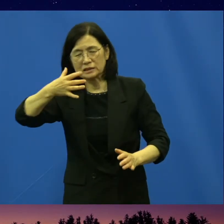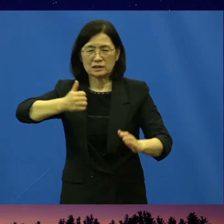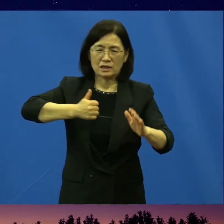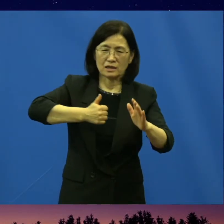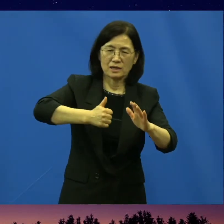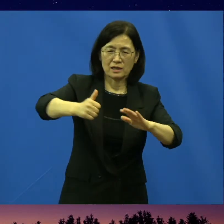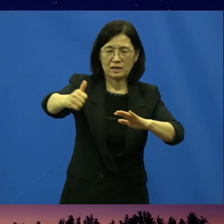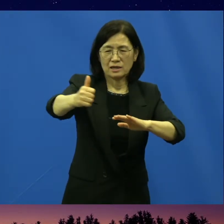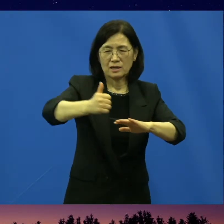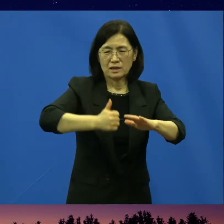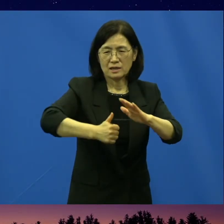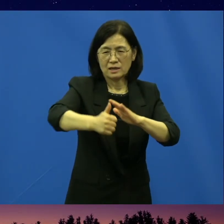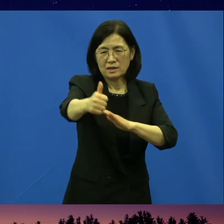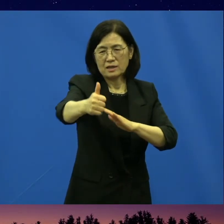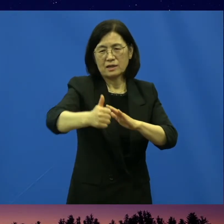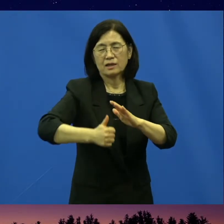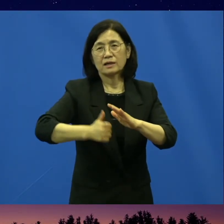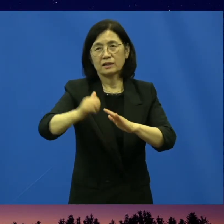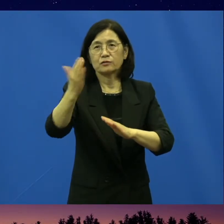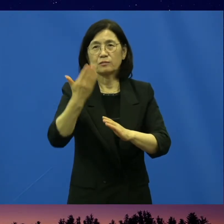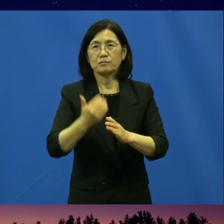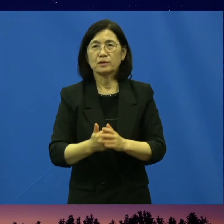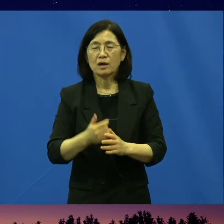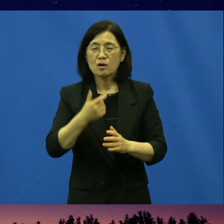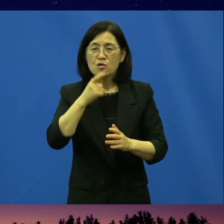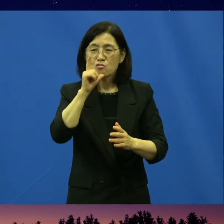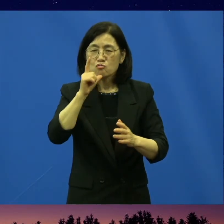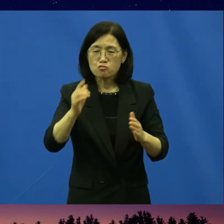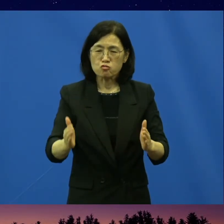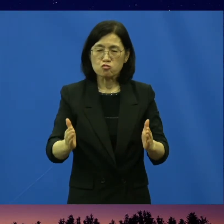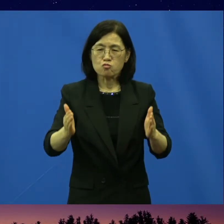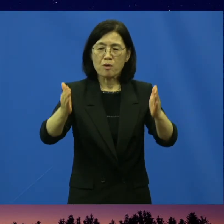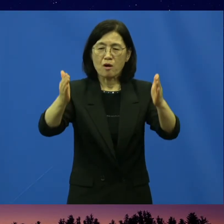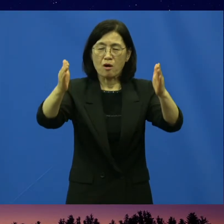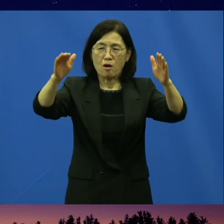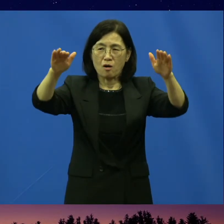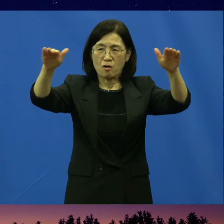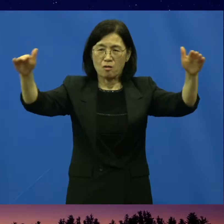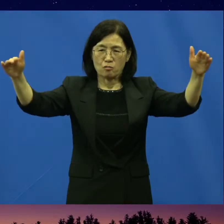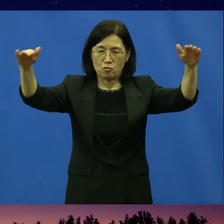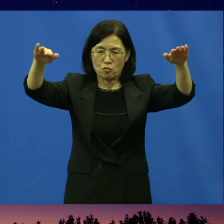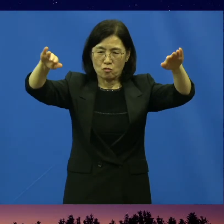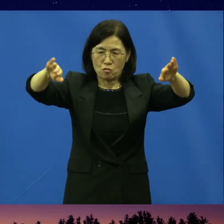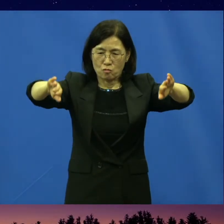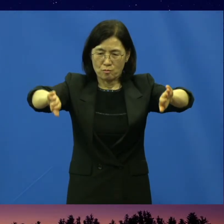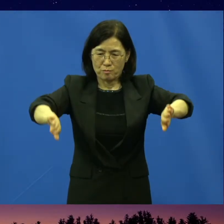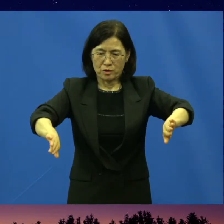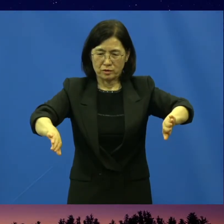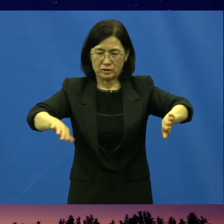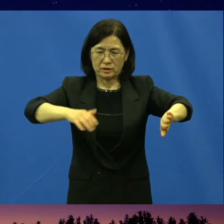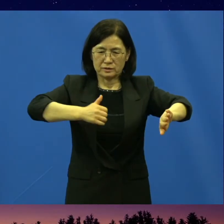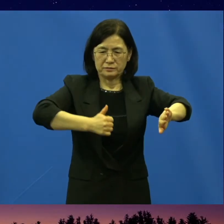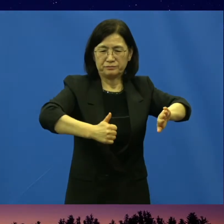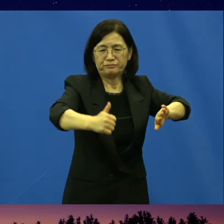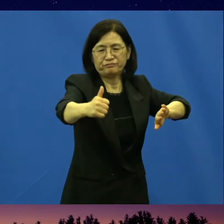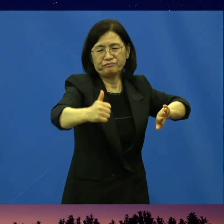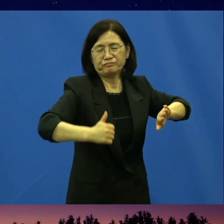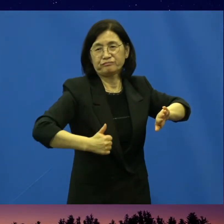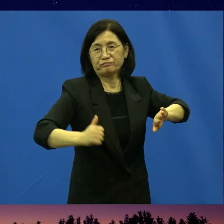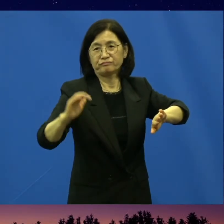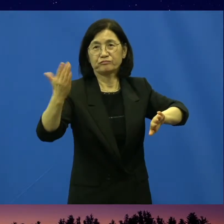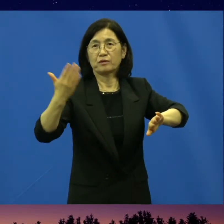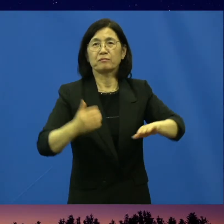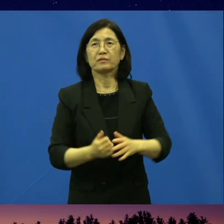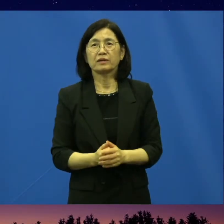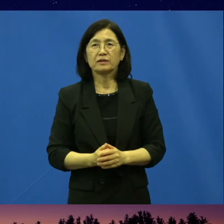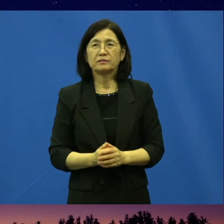근데 여러분, 물벽이 세워졌다 그러죠. 물벽. 물벽 보셨어요? 물이 벽이 된 거예요. 그리고 마른